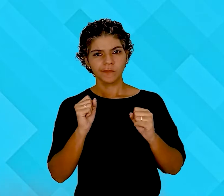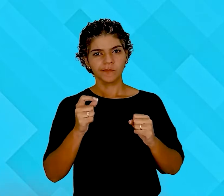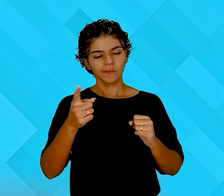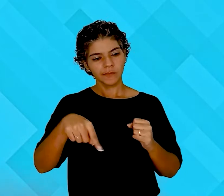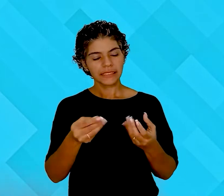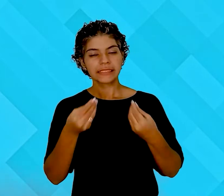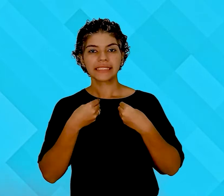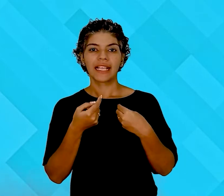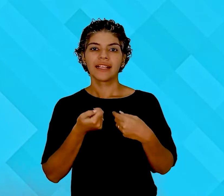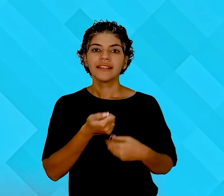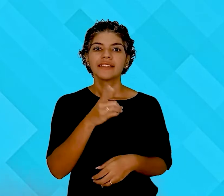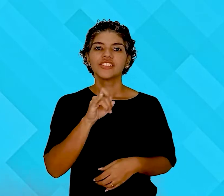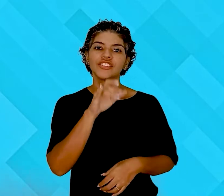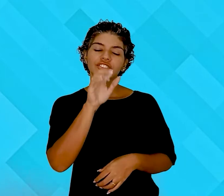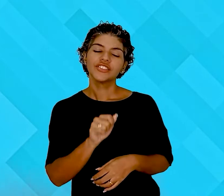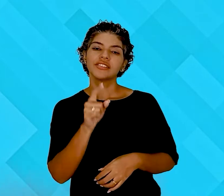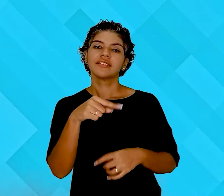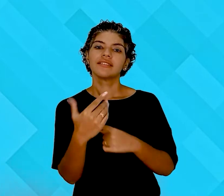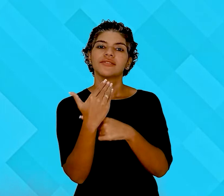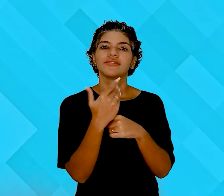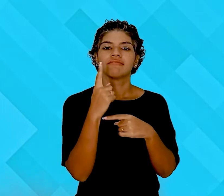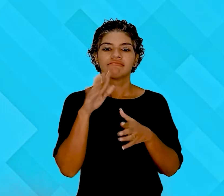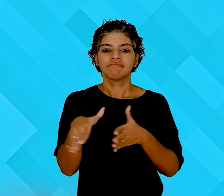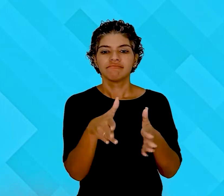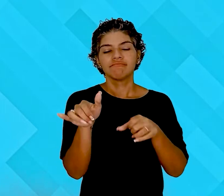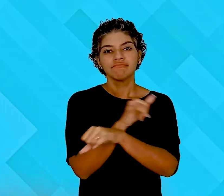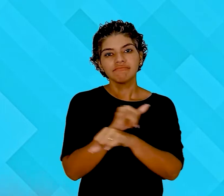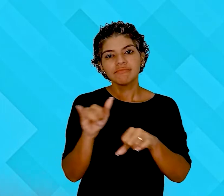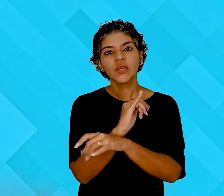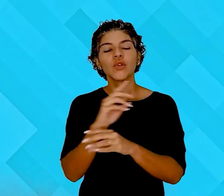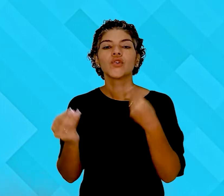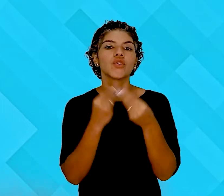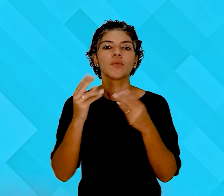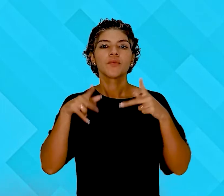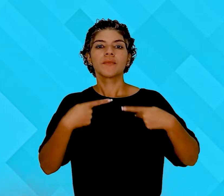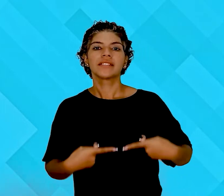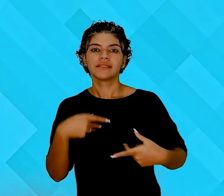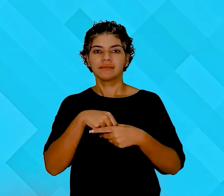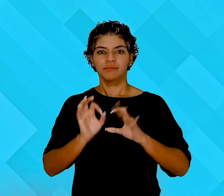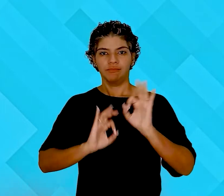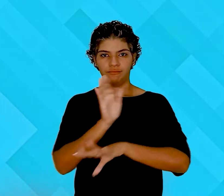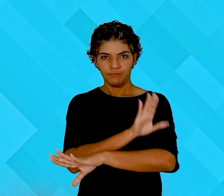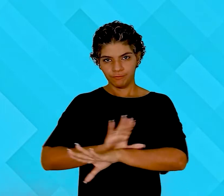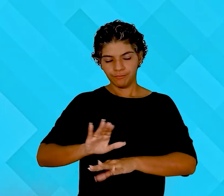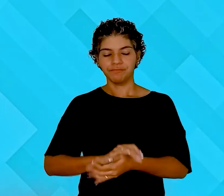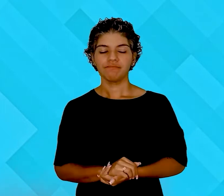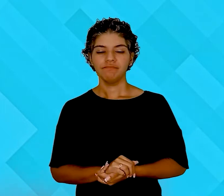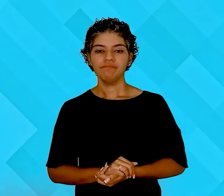gostei muito de fazer. A gente foi chamado para fazer a comunicação de um longa-metragem chamado 5 vezes Favela, Agora por Nós